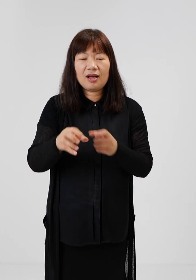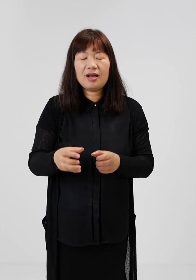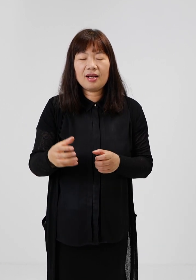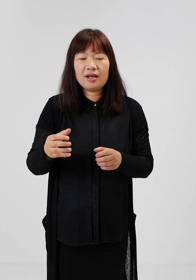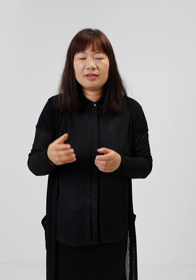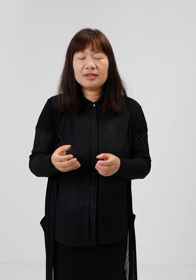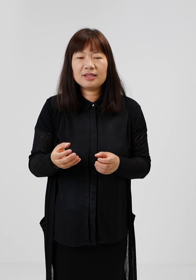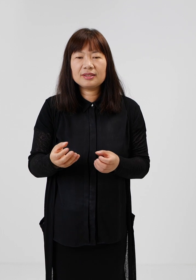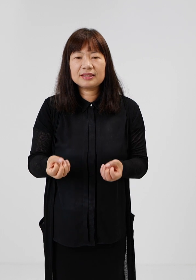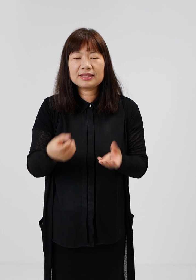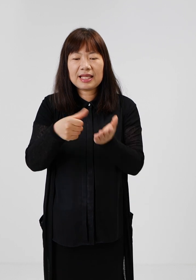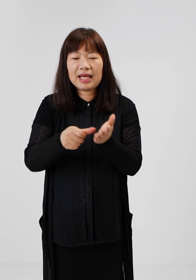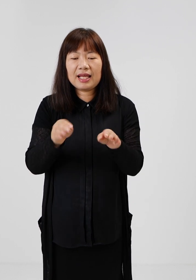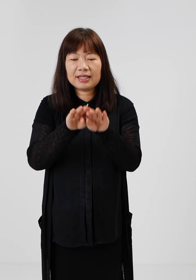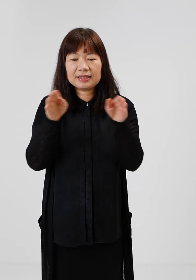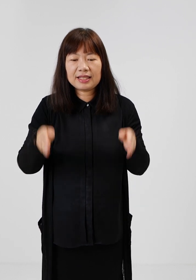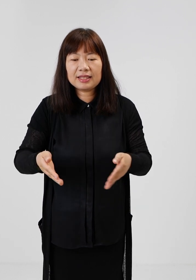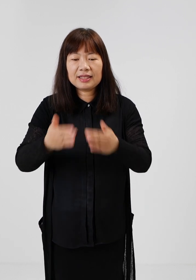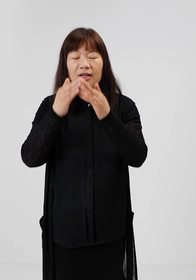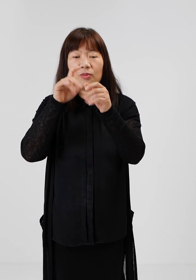위해서 올라갑니다.